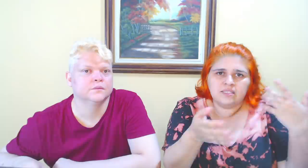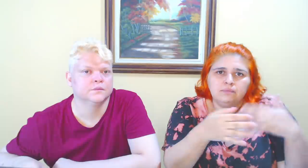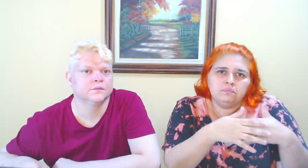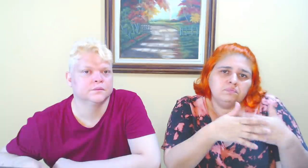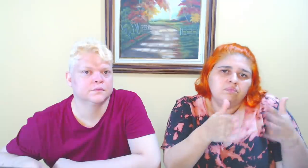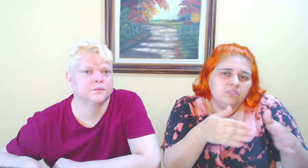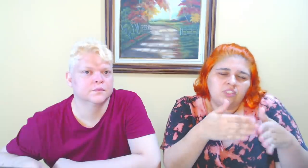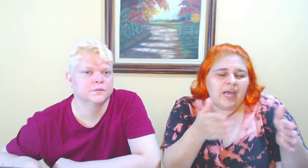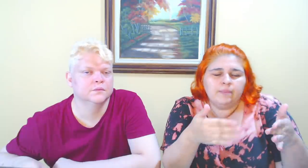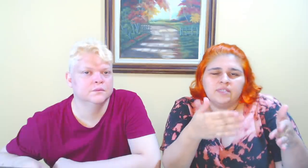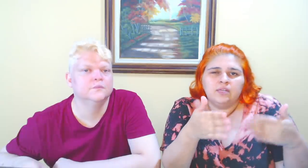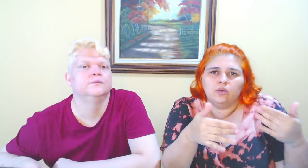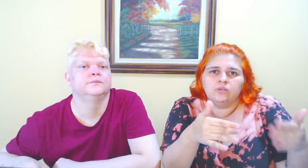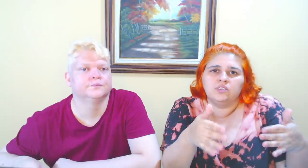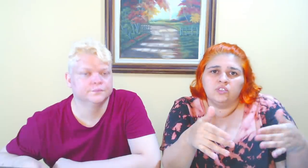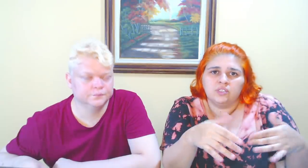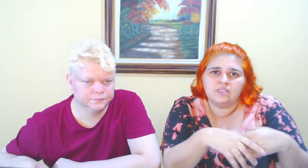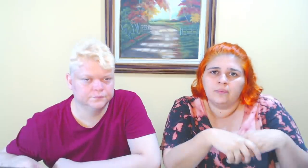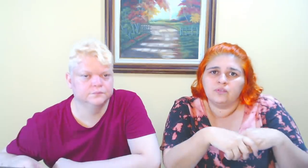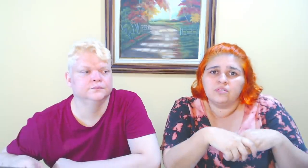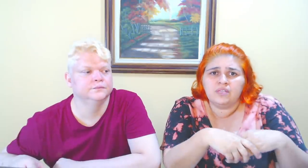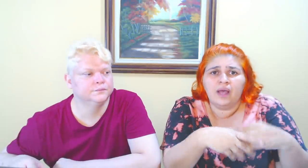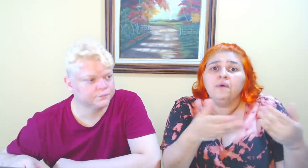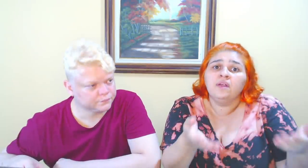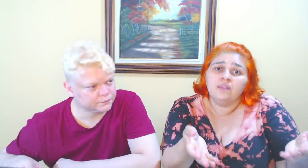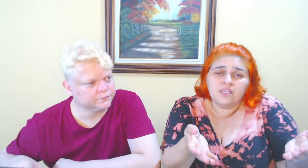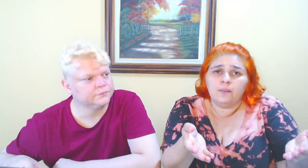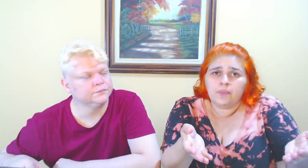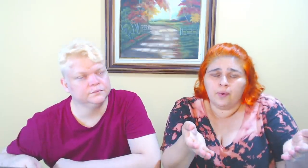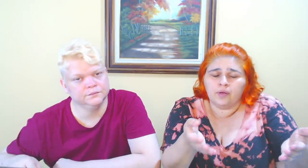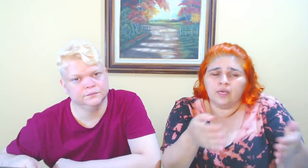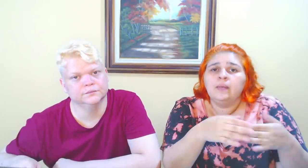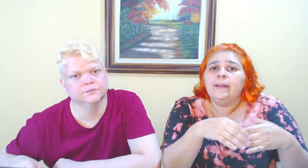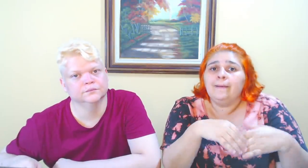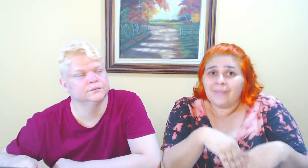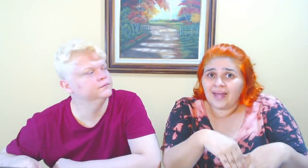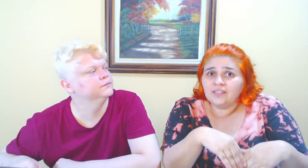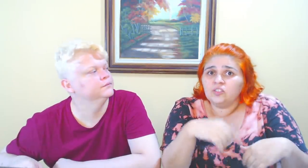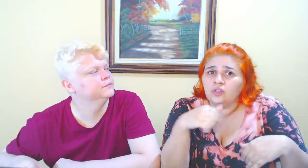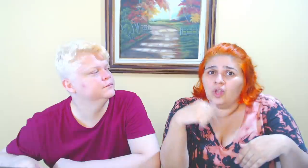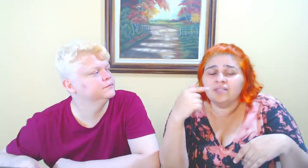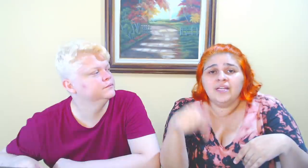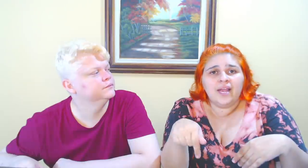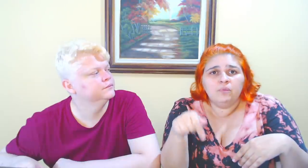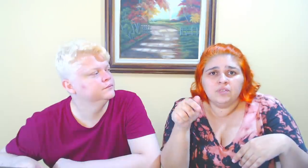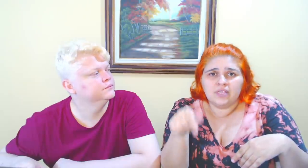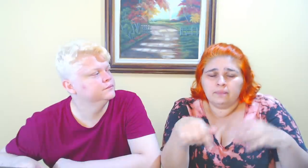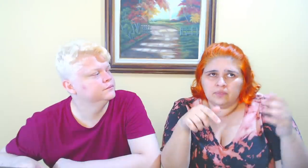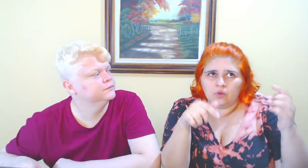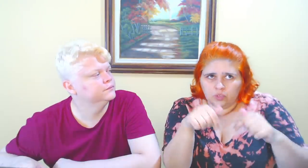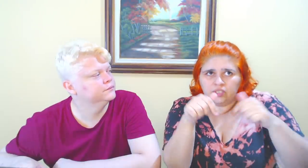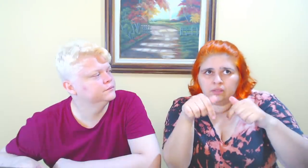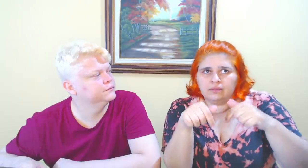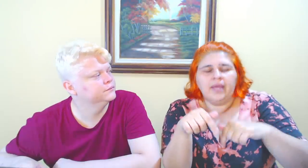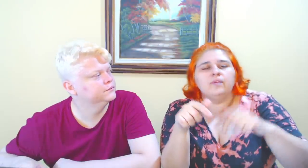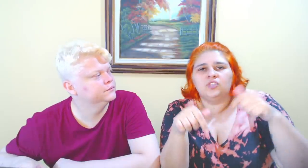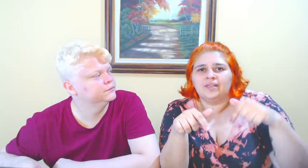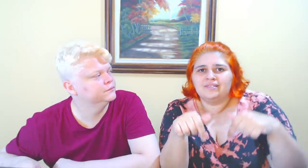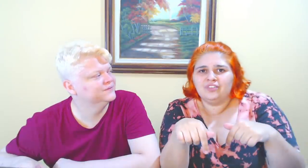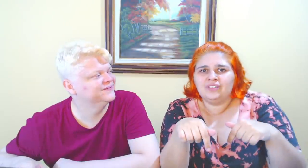De estarmos ali todos Em distanciamento social Sem a pipoca Mas nós iremos Hoje No dia que esse vídeo está